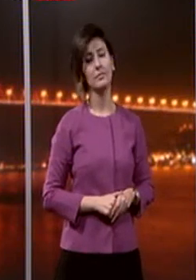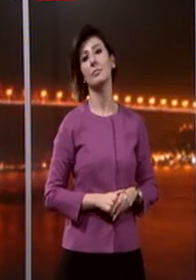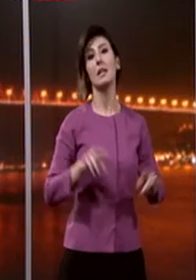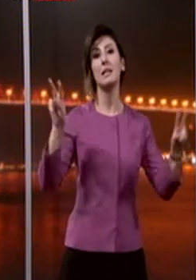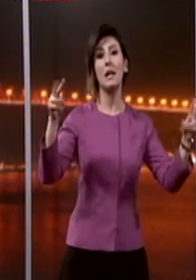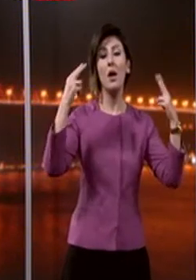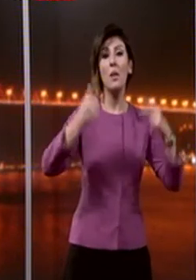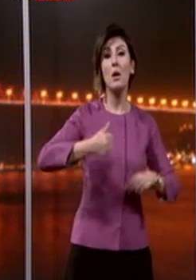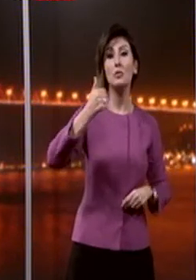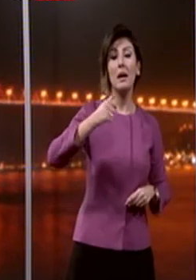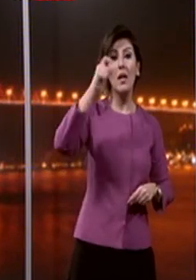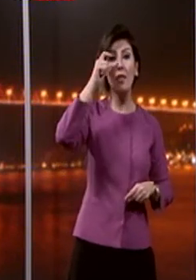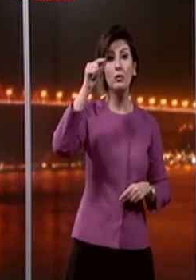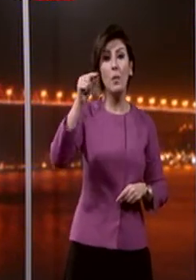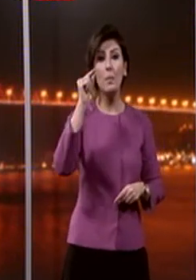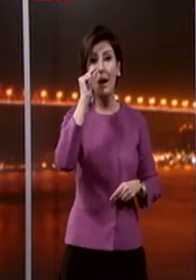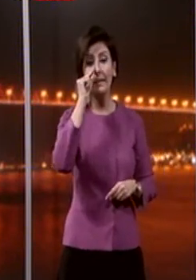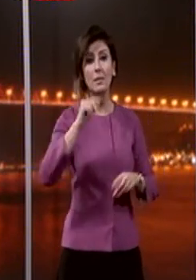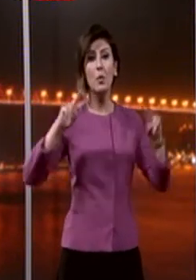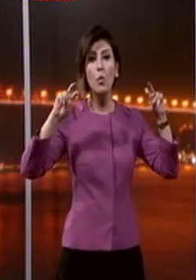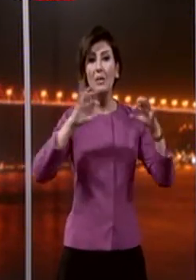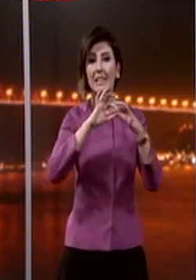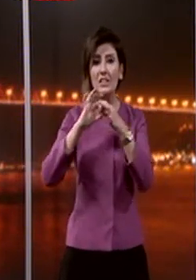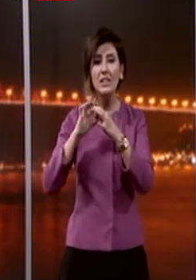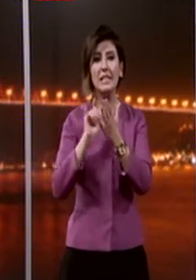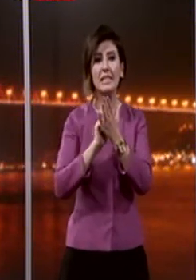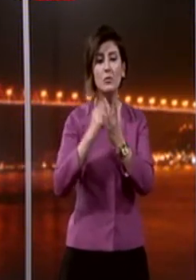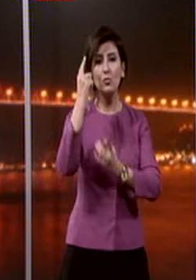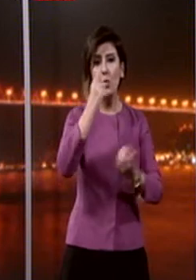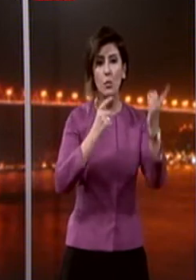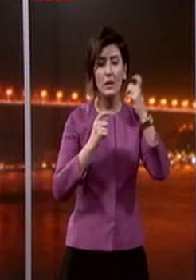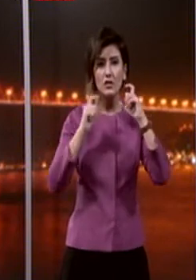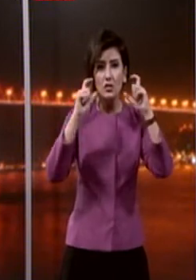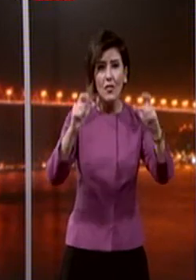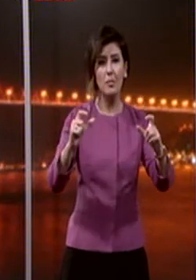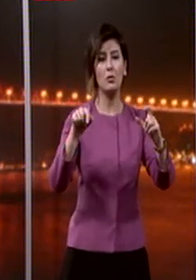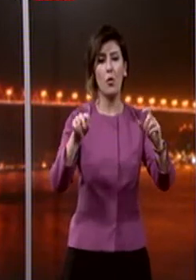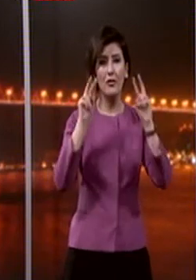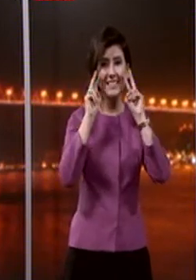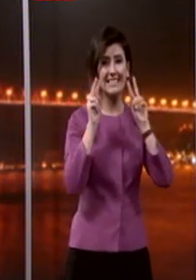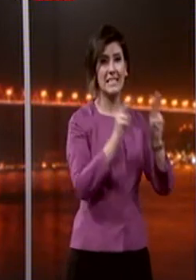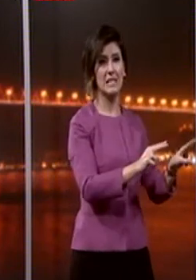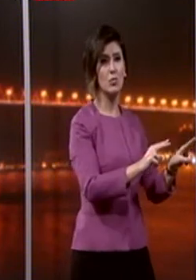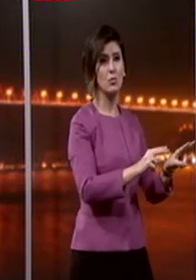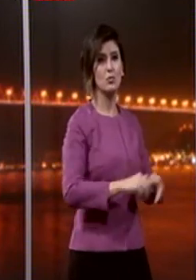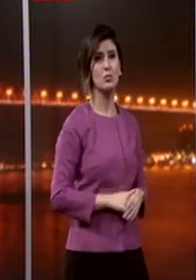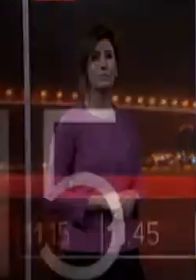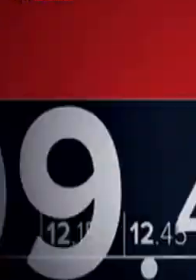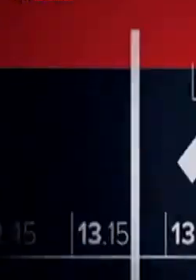Sayın seyirciler, Başbakan Ahmet Davutoğlu Pakistan'da gündeme ilişkin gazetecilerin sorularını cevaplıyor, izliyoruz.